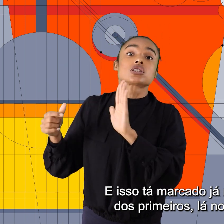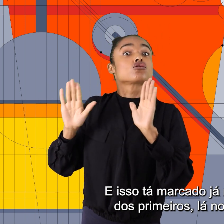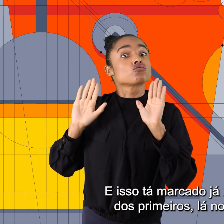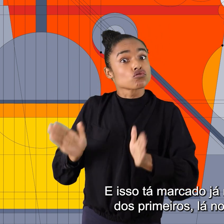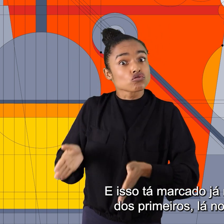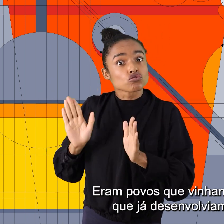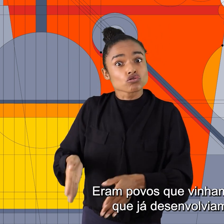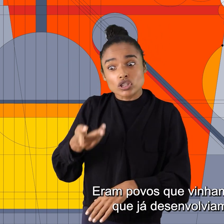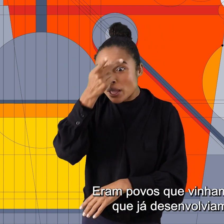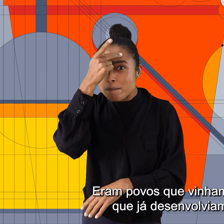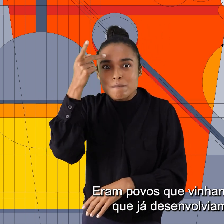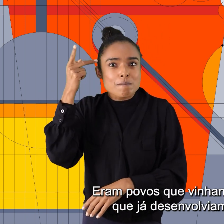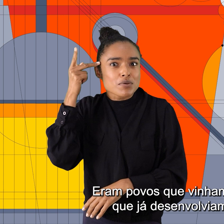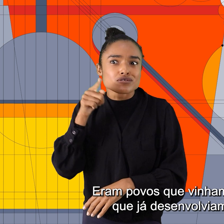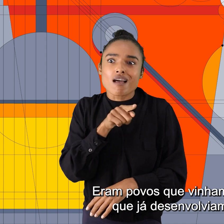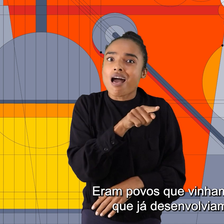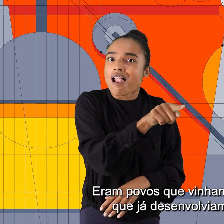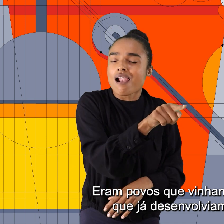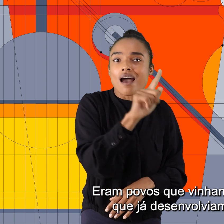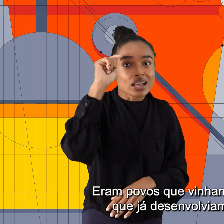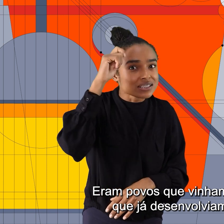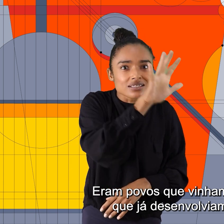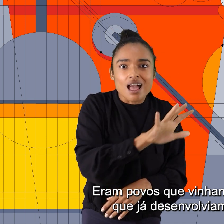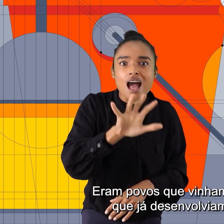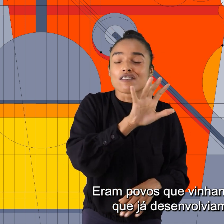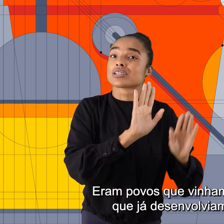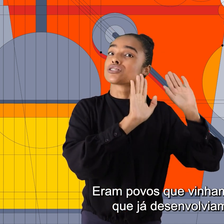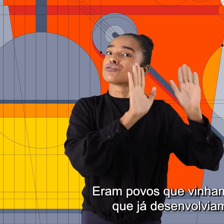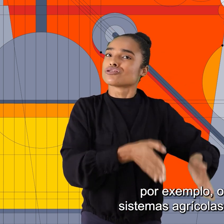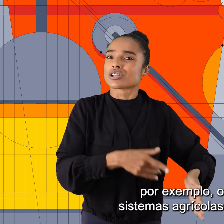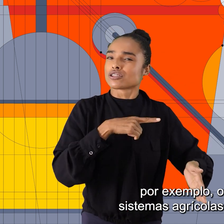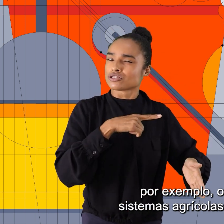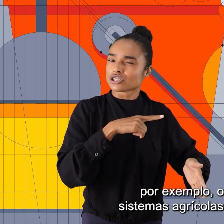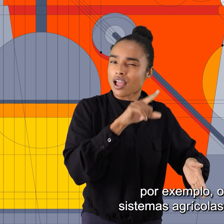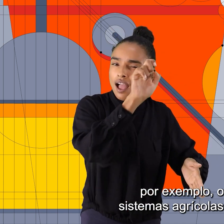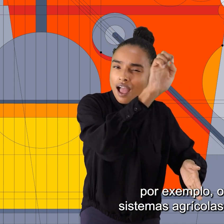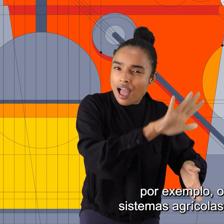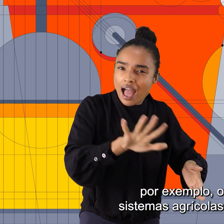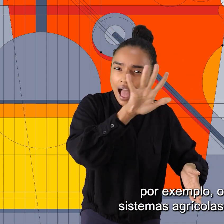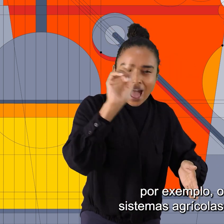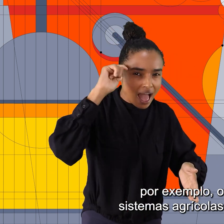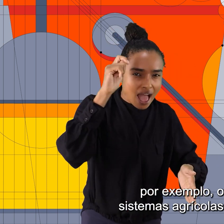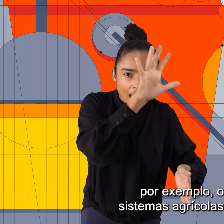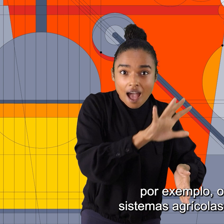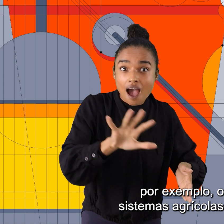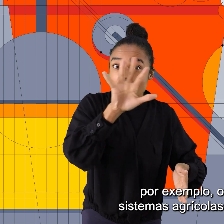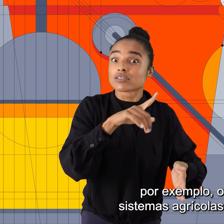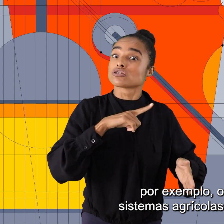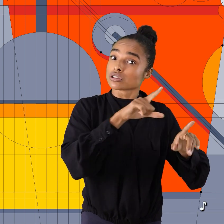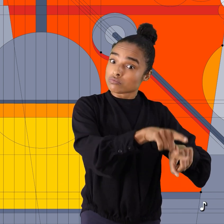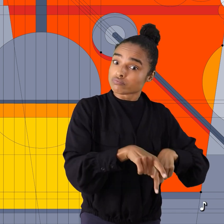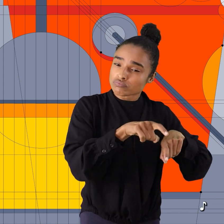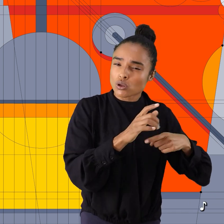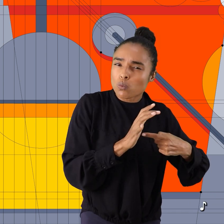XVI. Eram povos que vinham de sociedades que já desenvolviam a pecuária, por exemplo, ou então sistemas agrícolas